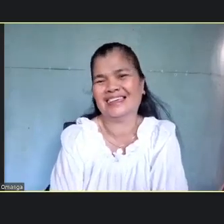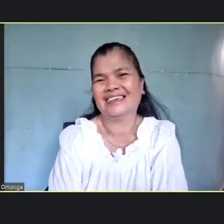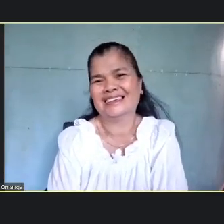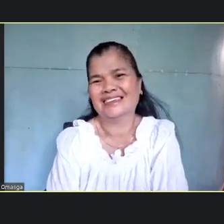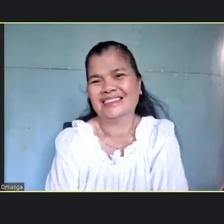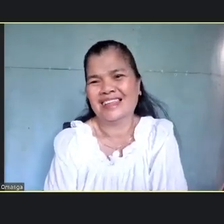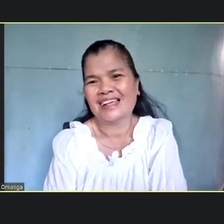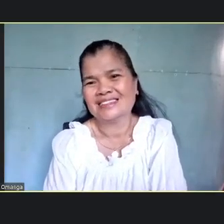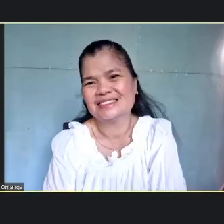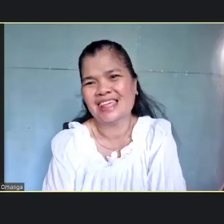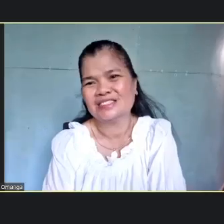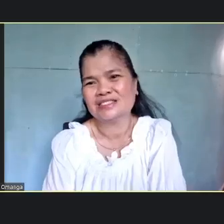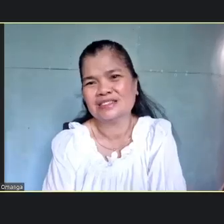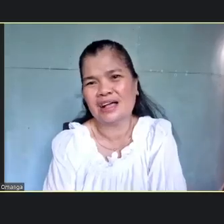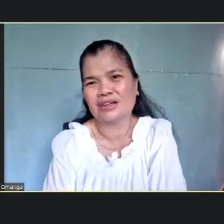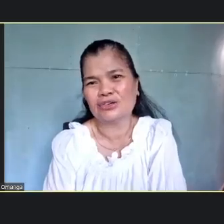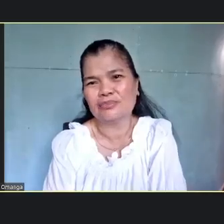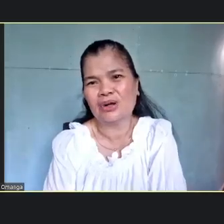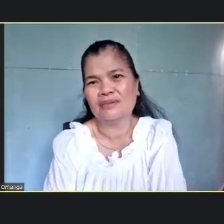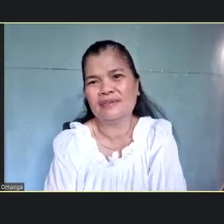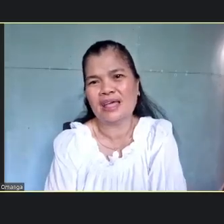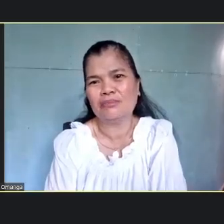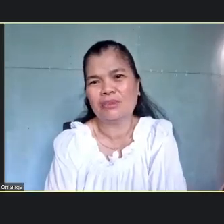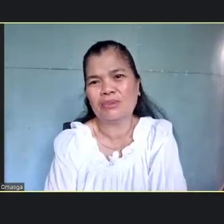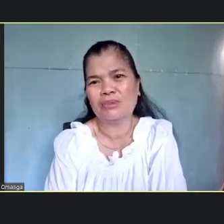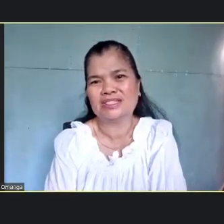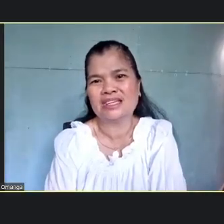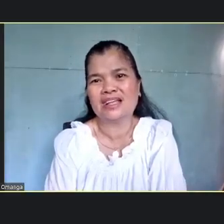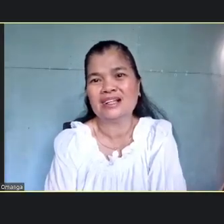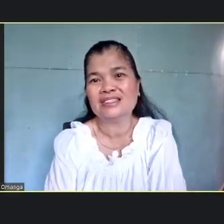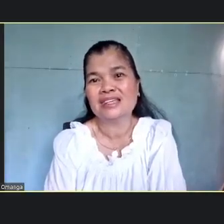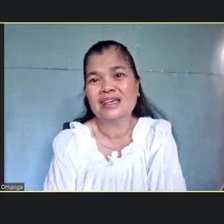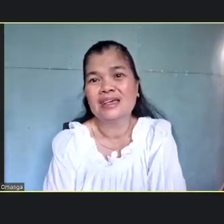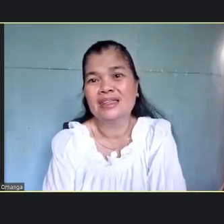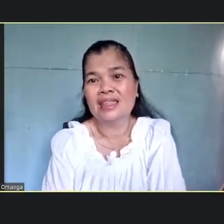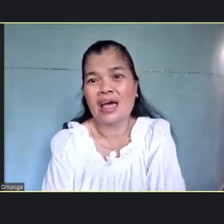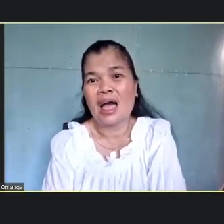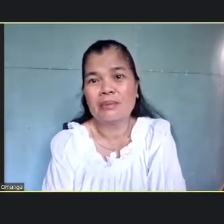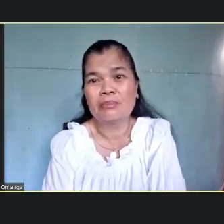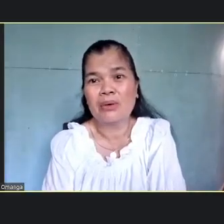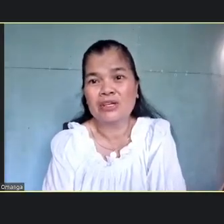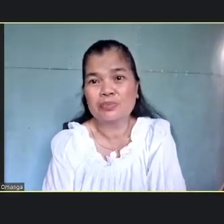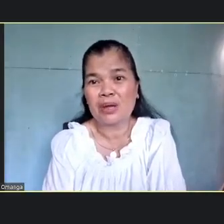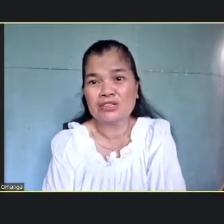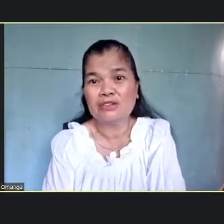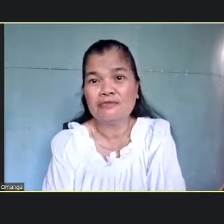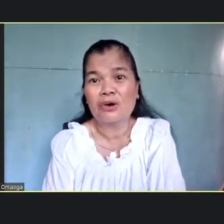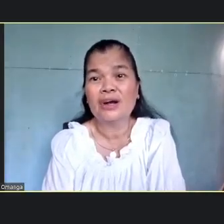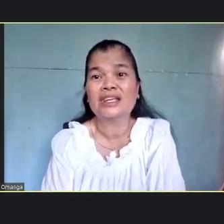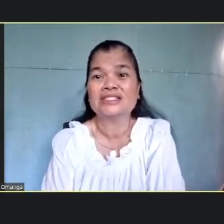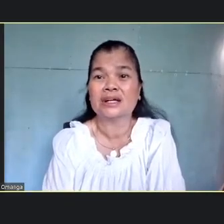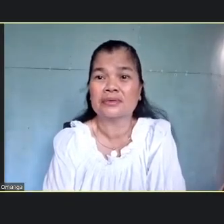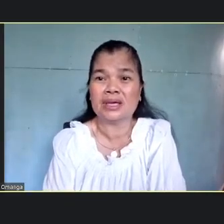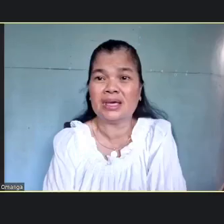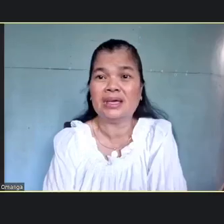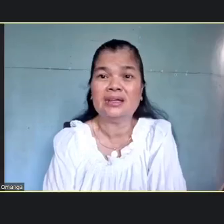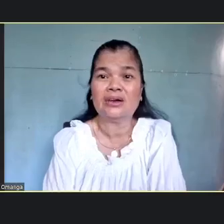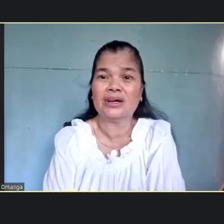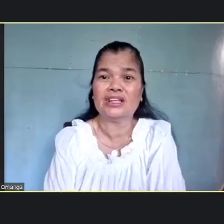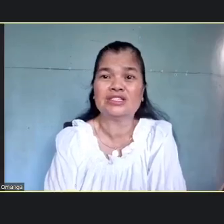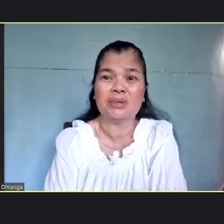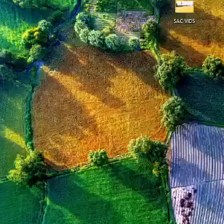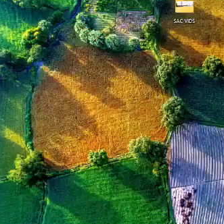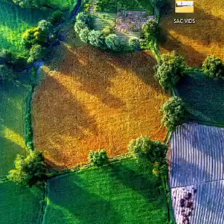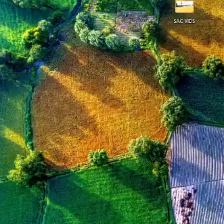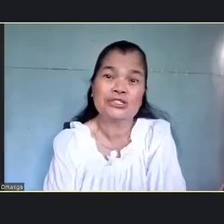Okay. Next group of non-manual signals, the eyebrow expression for disagreeing